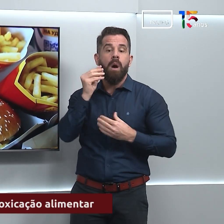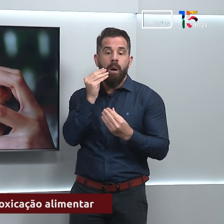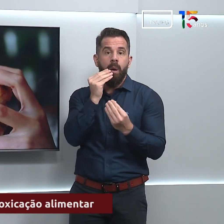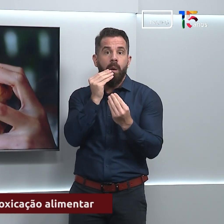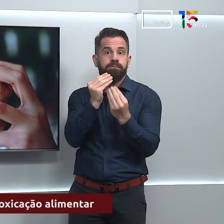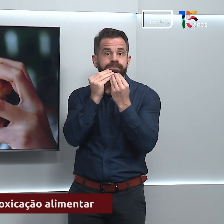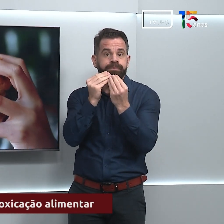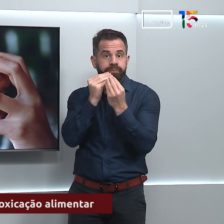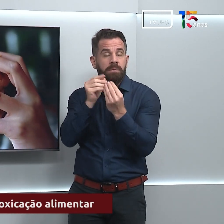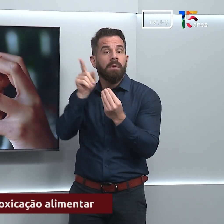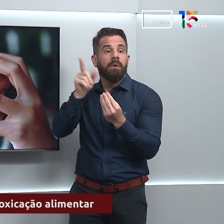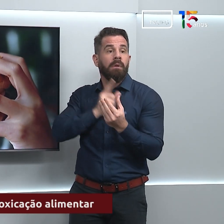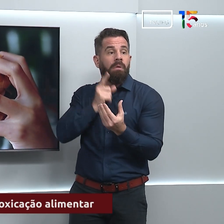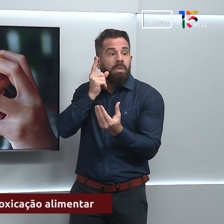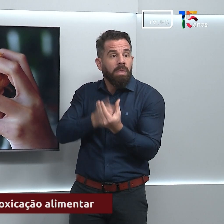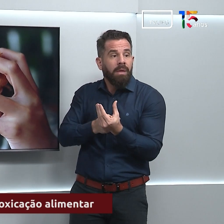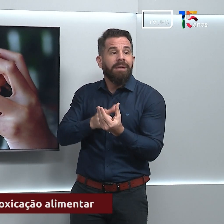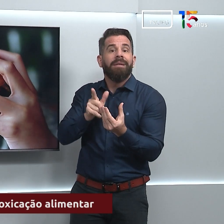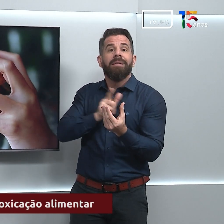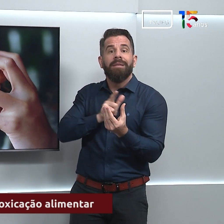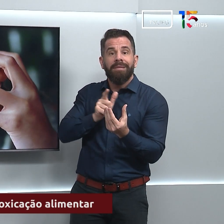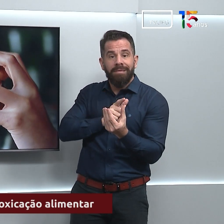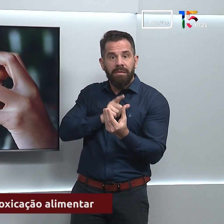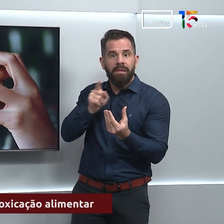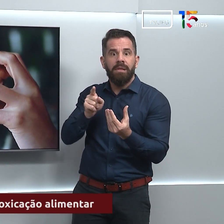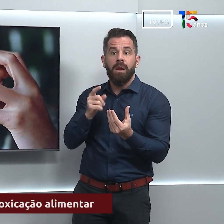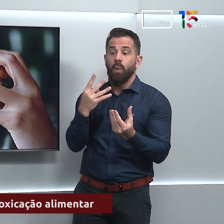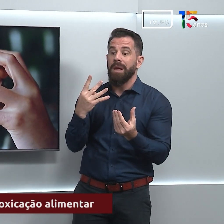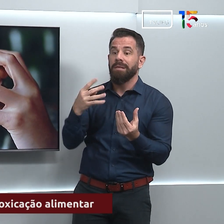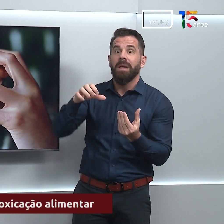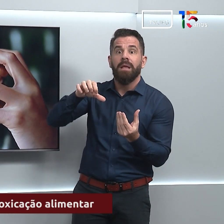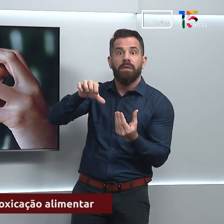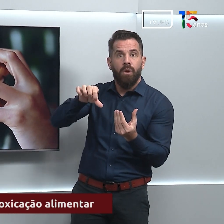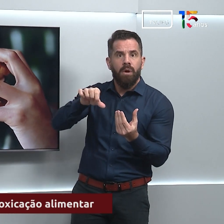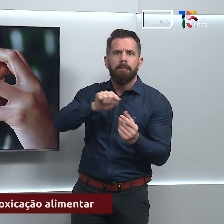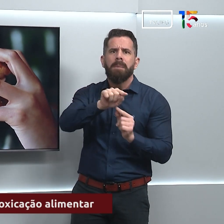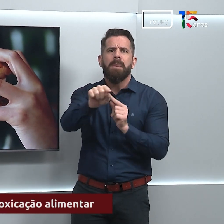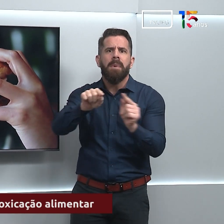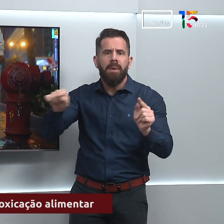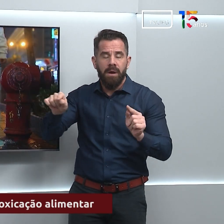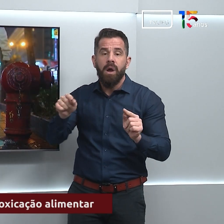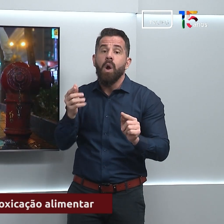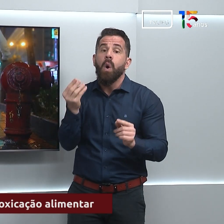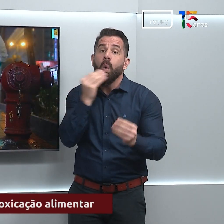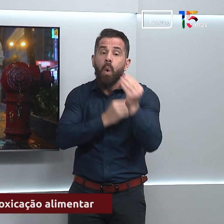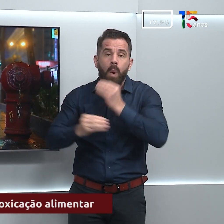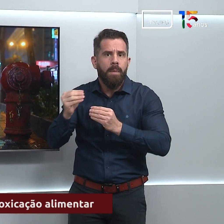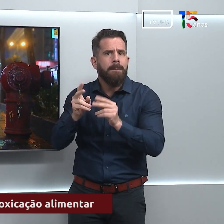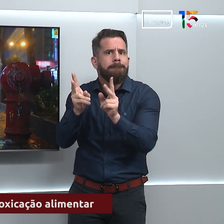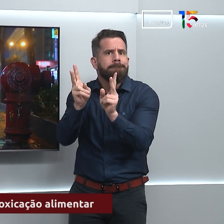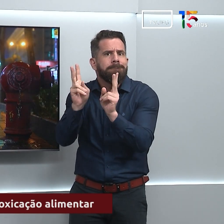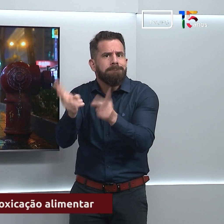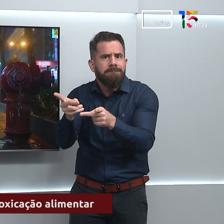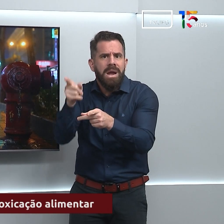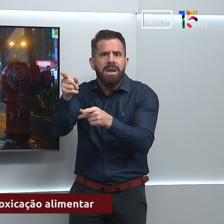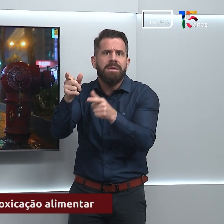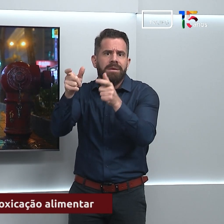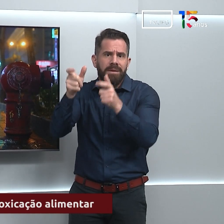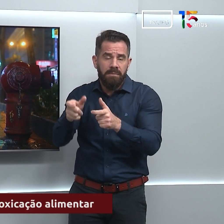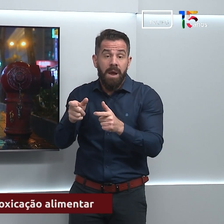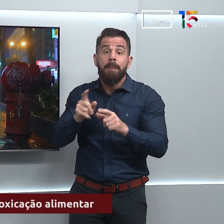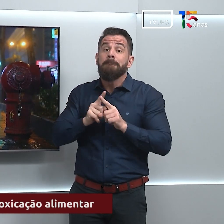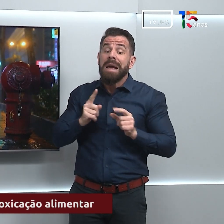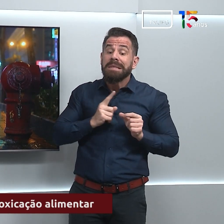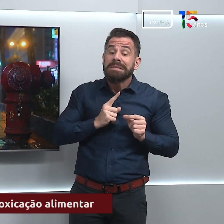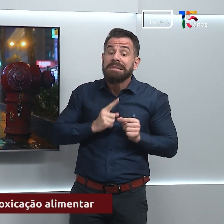adoeceram 49 pessoas de uma só vez. Elas comeram na mesma rede de restaurantes, em cidades diferentes.